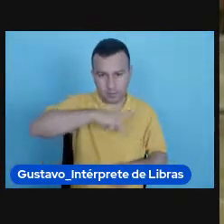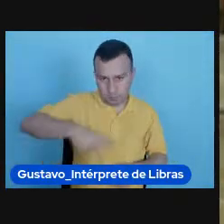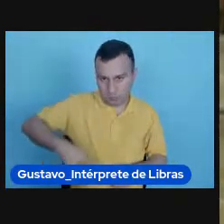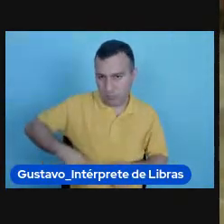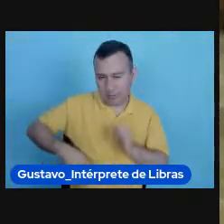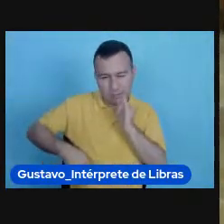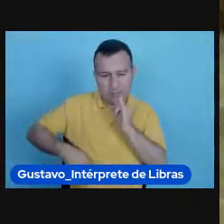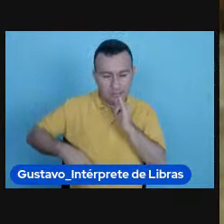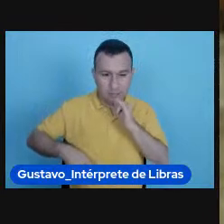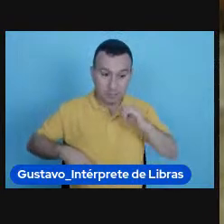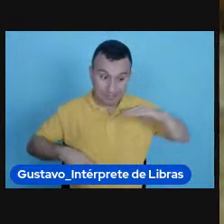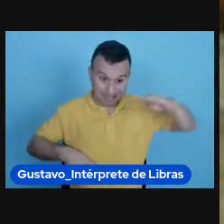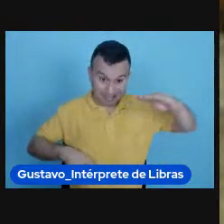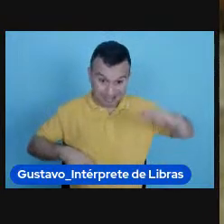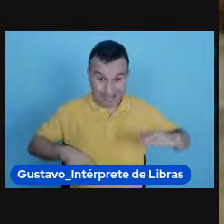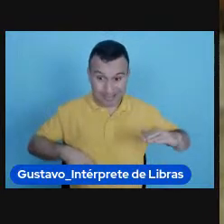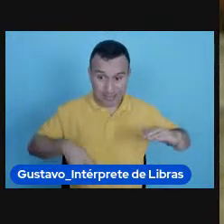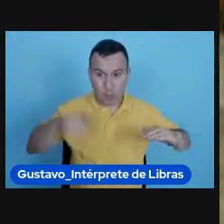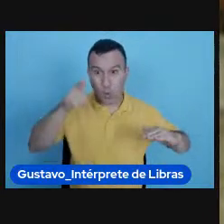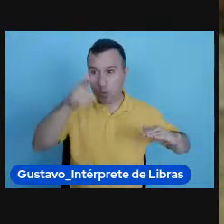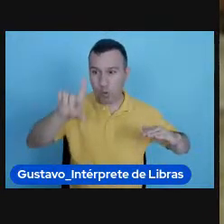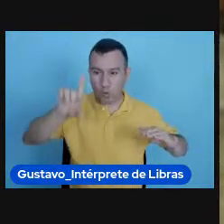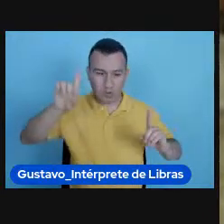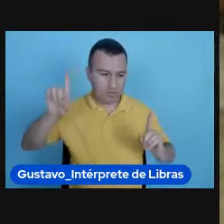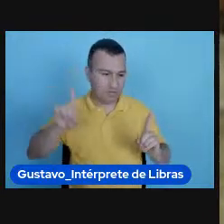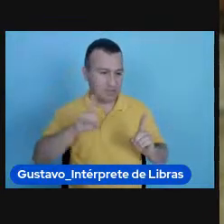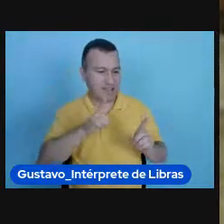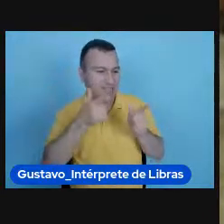né, falando isso para um pai, é que o filho dele tem um